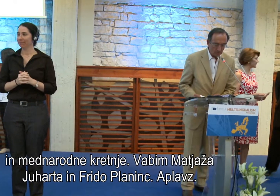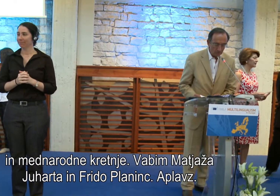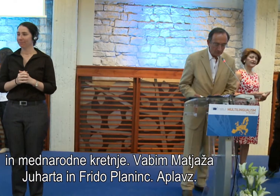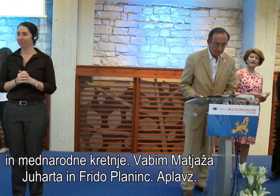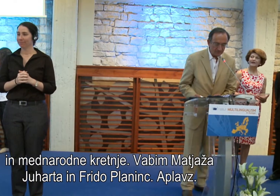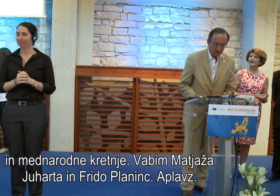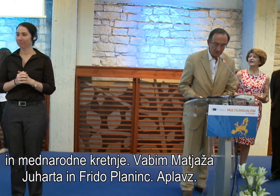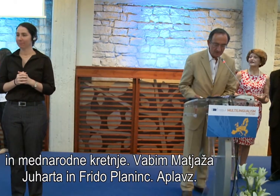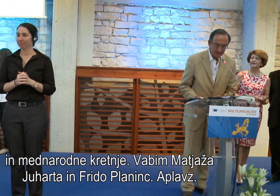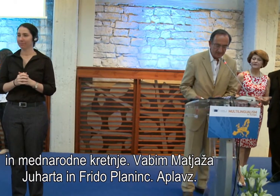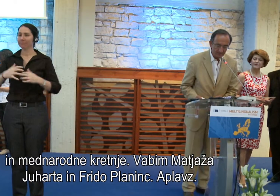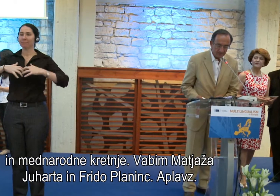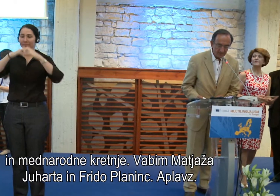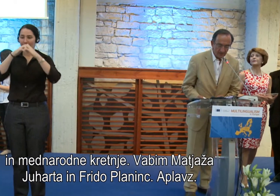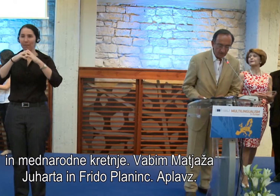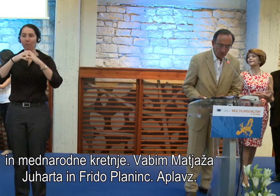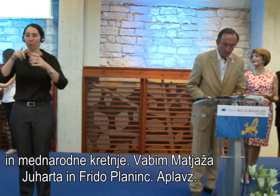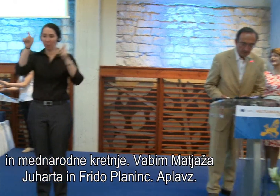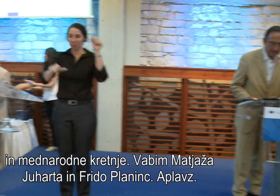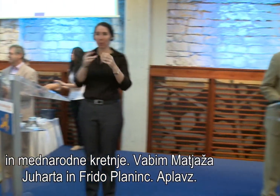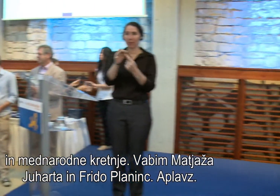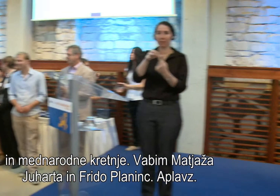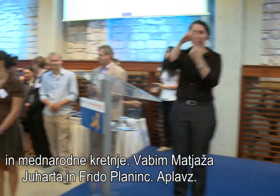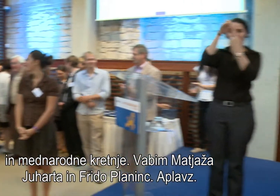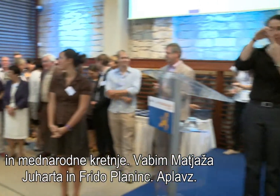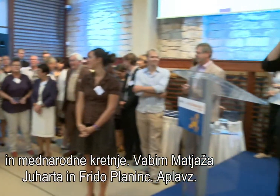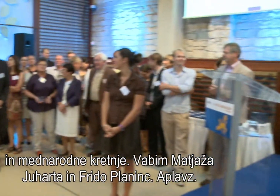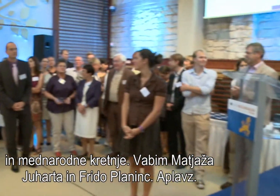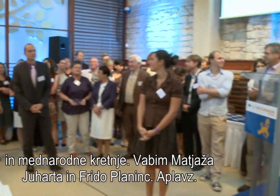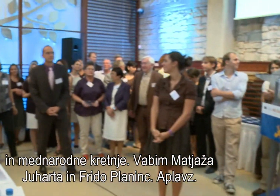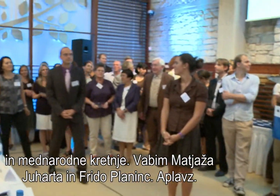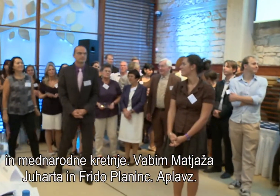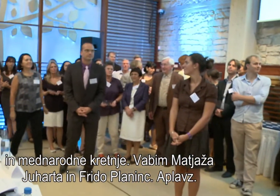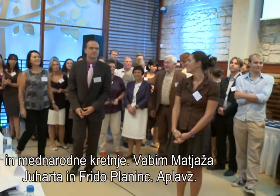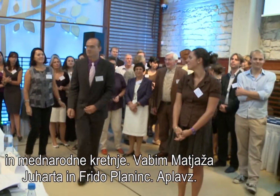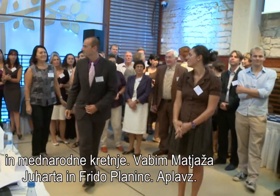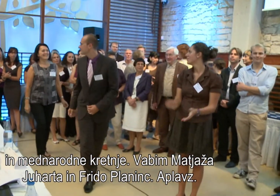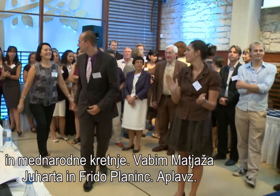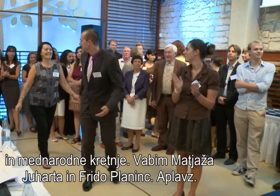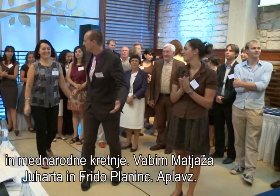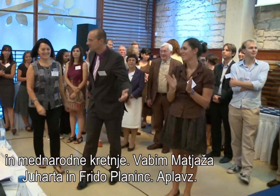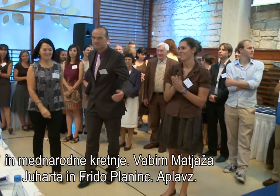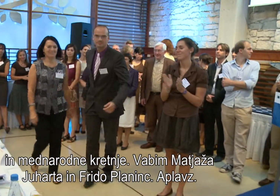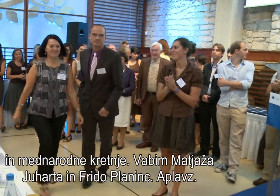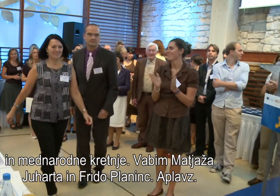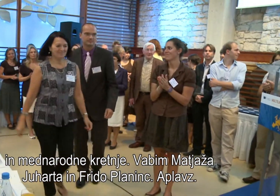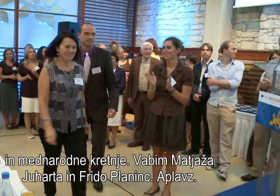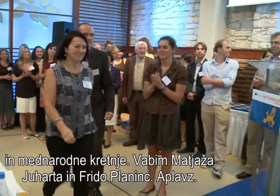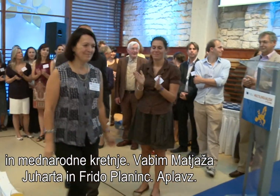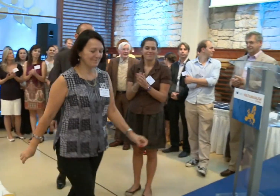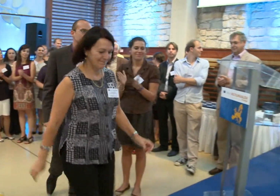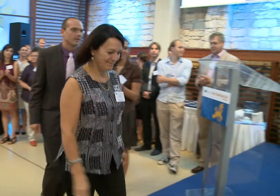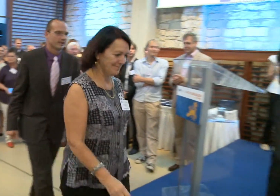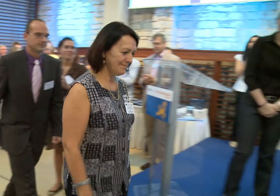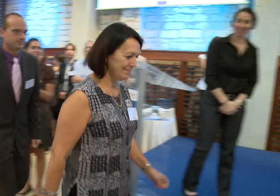Establishment for learners especially. I call Matthias, Johan and Frida Krennic.